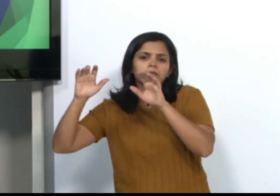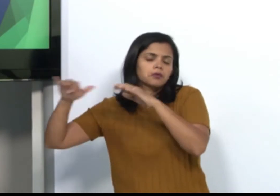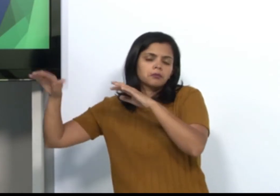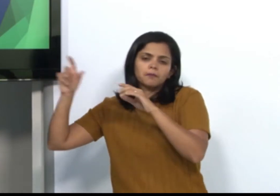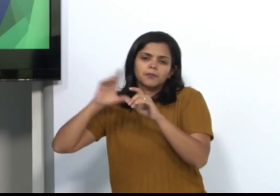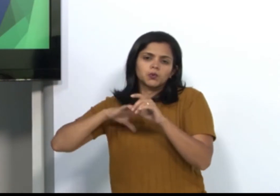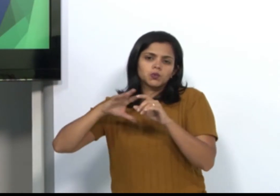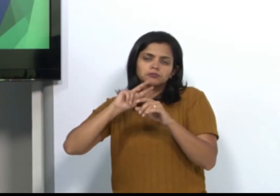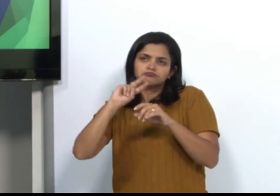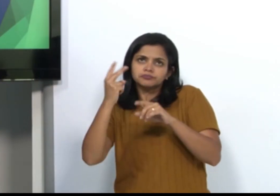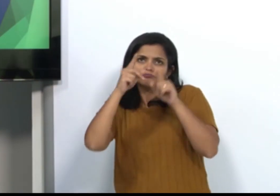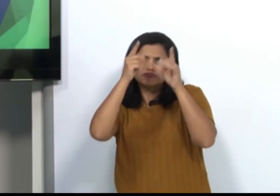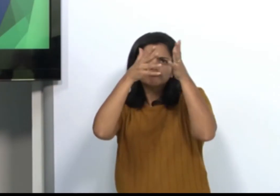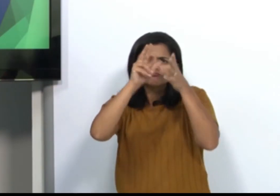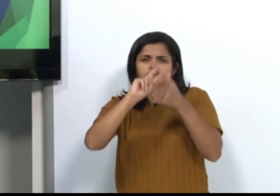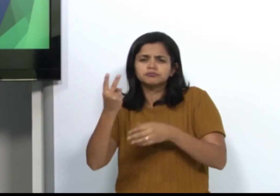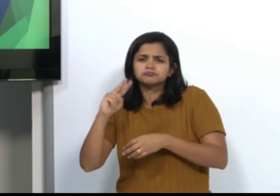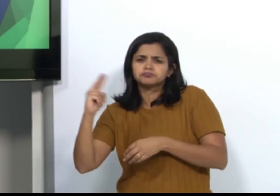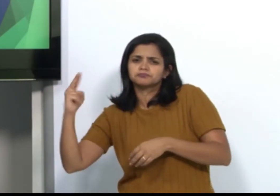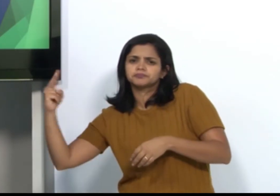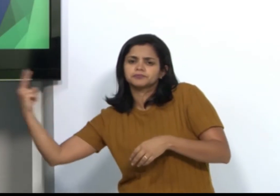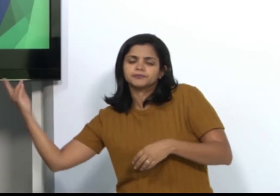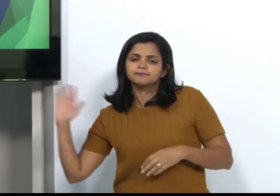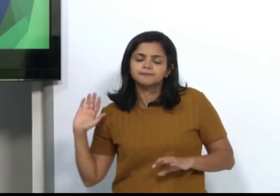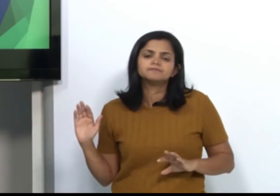E temos abaixo os comentários.